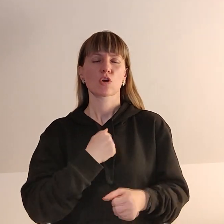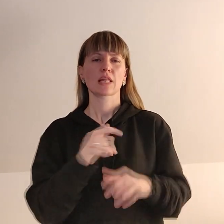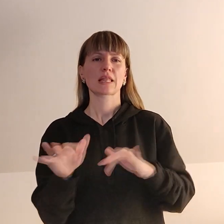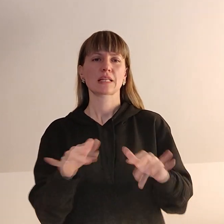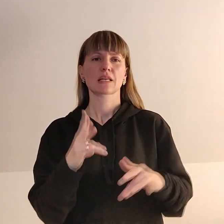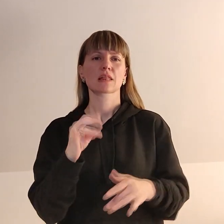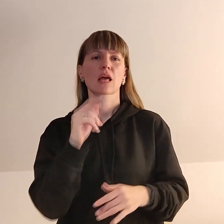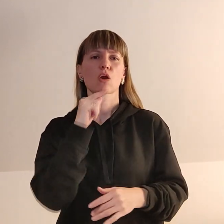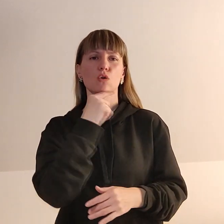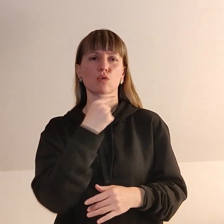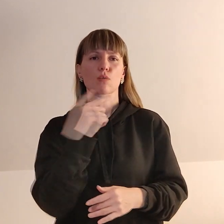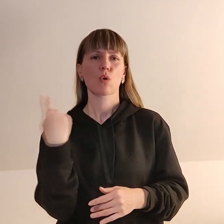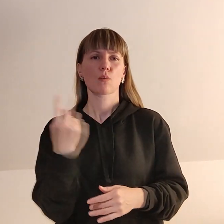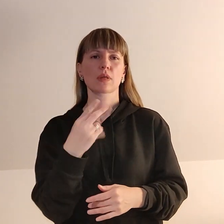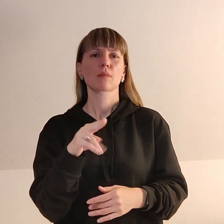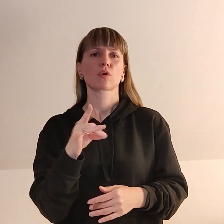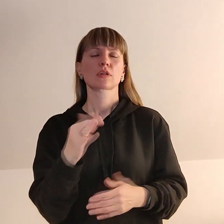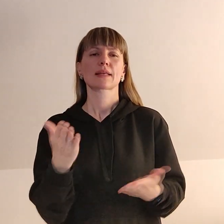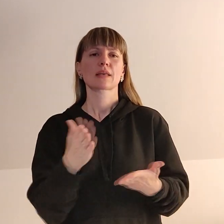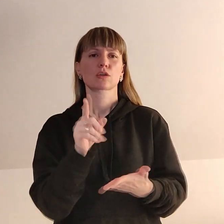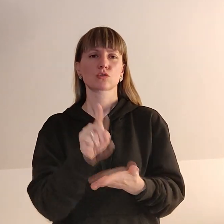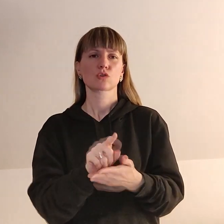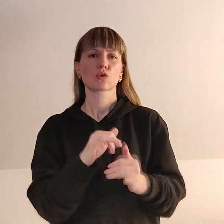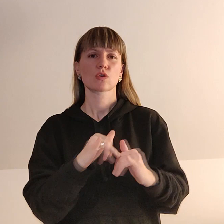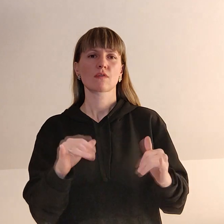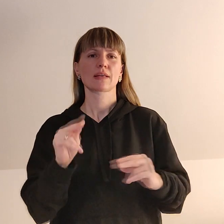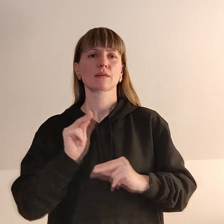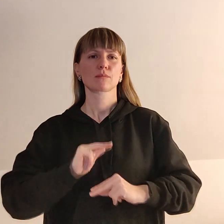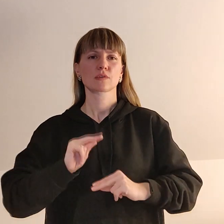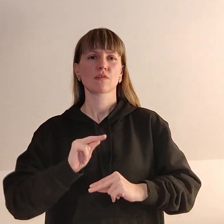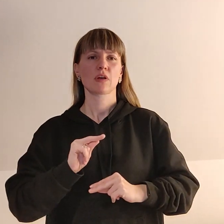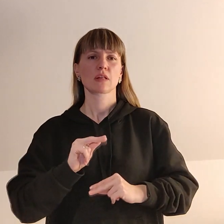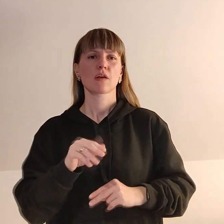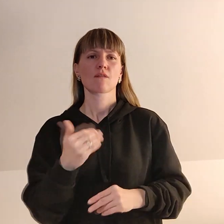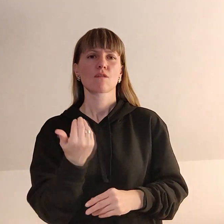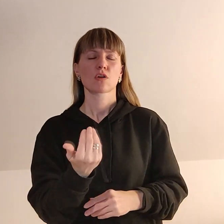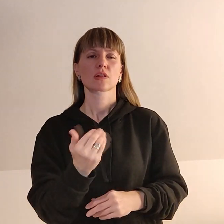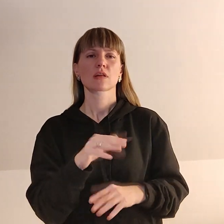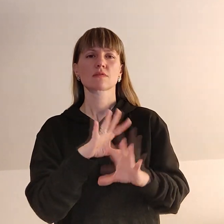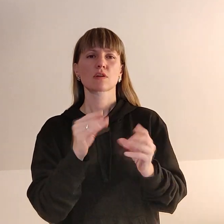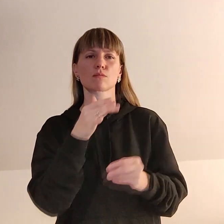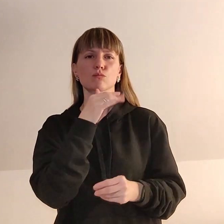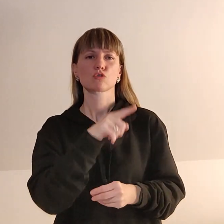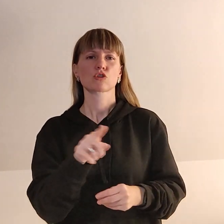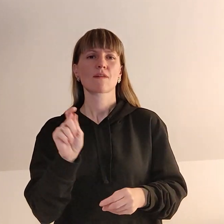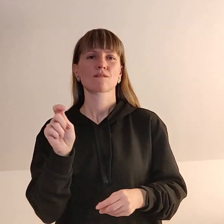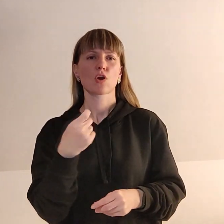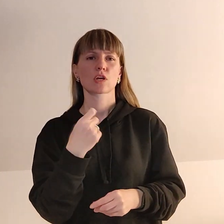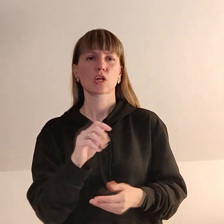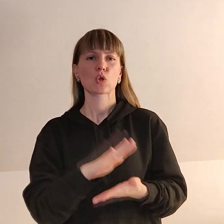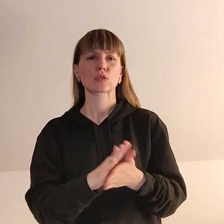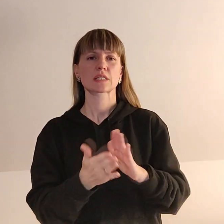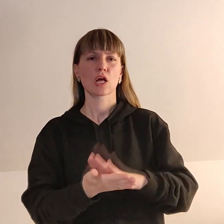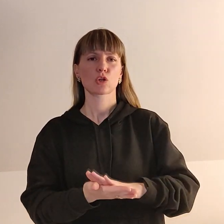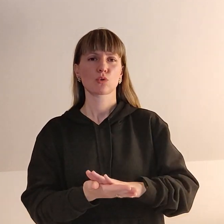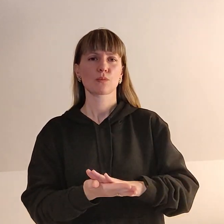на економіку області, про те, як має розвиватися та функціонувати вона загалом під час воєнного стану. Також